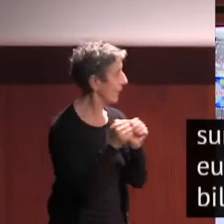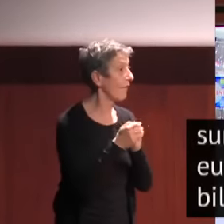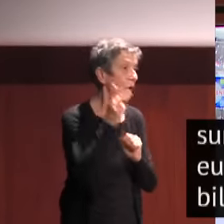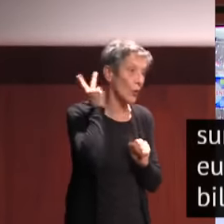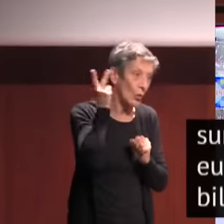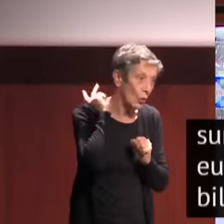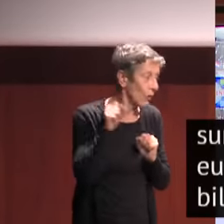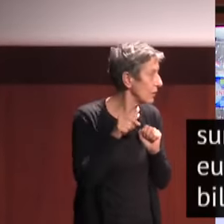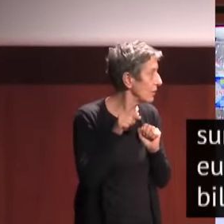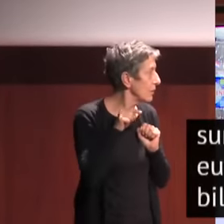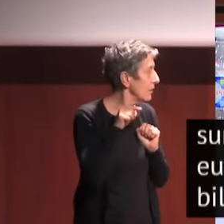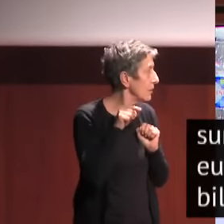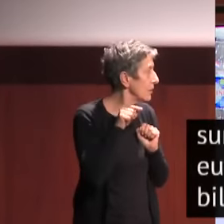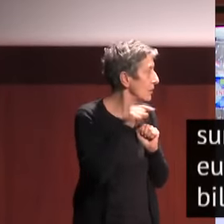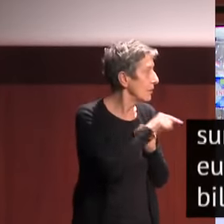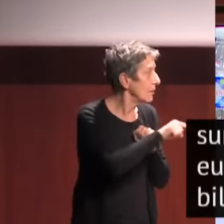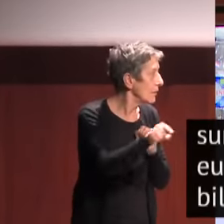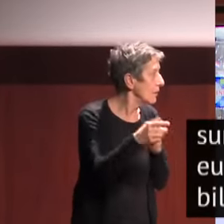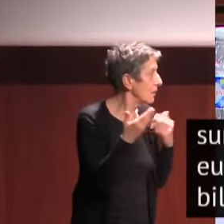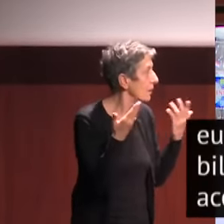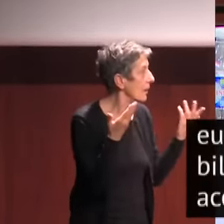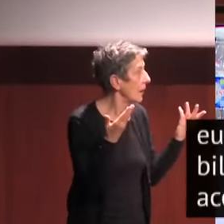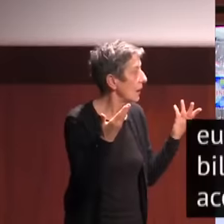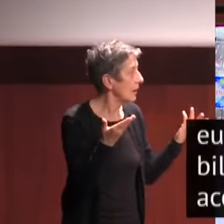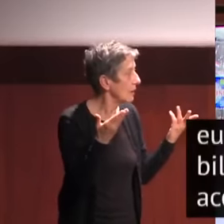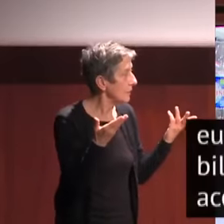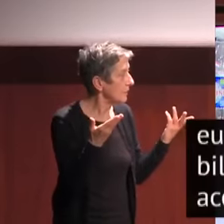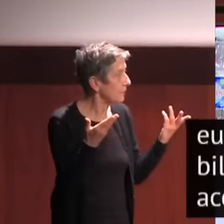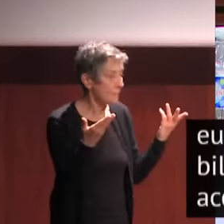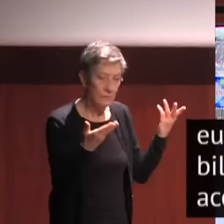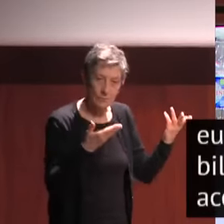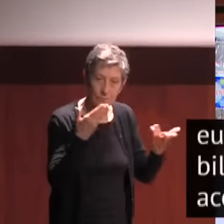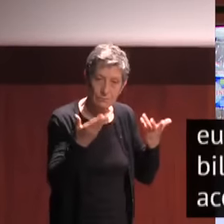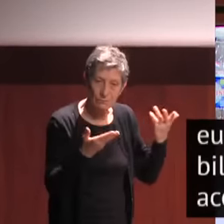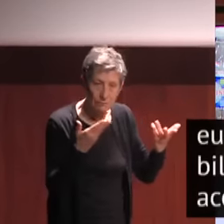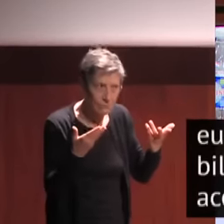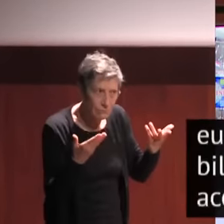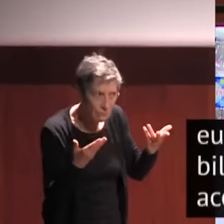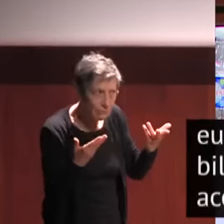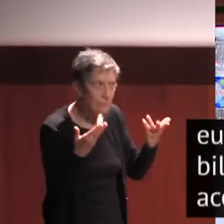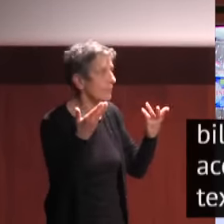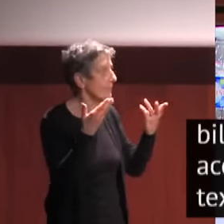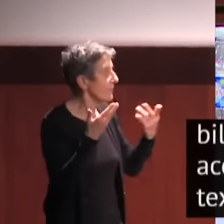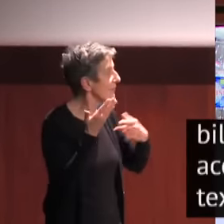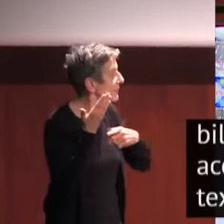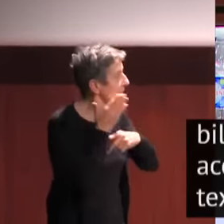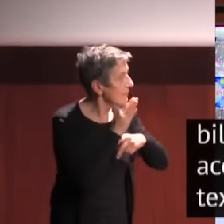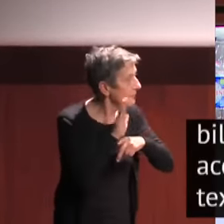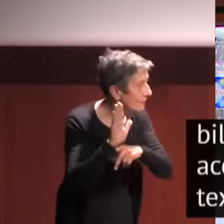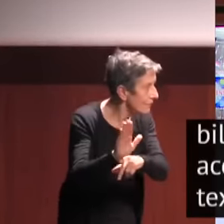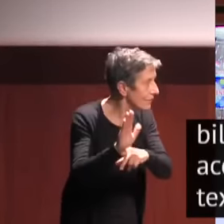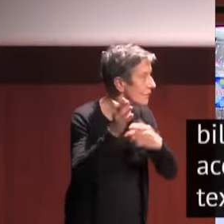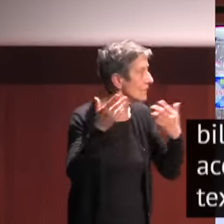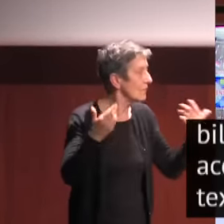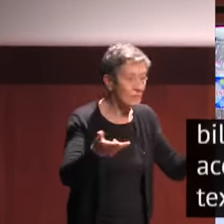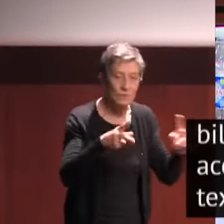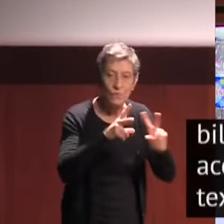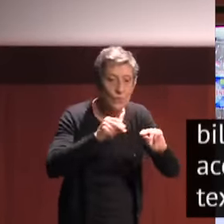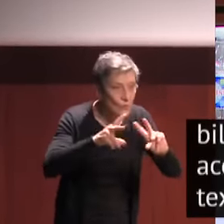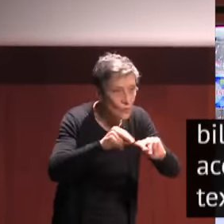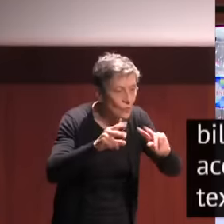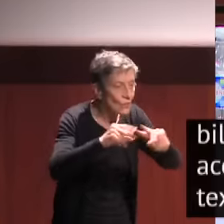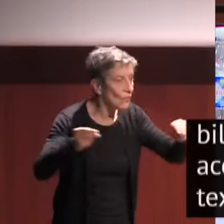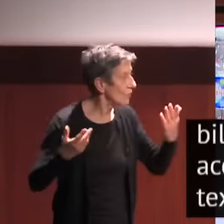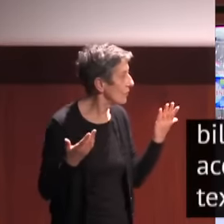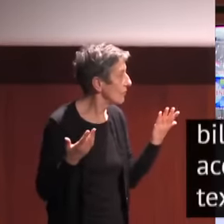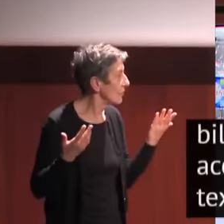qui va pouvoir se baser également sur le texte de chaque pièce pour expliquer un petit peu et retranscrire